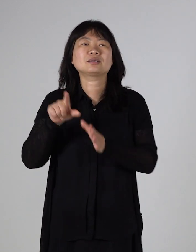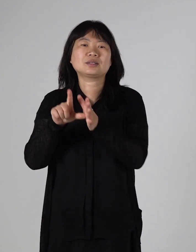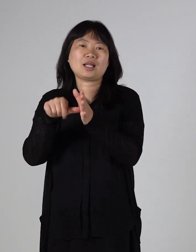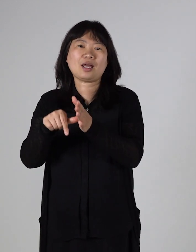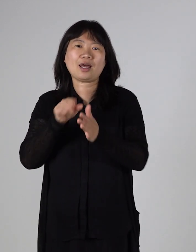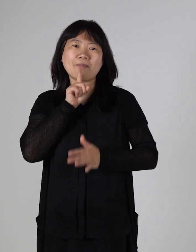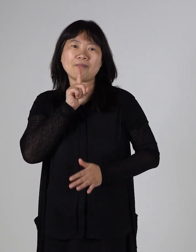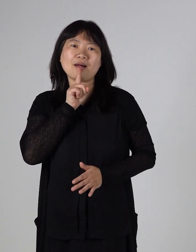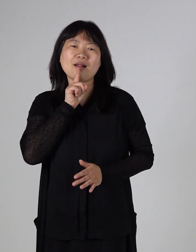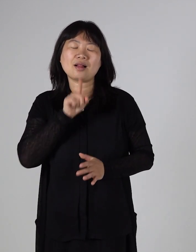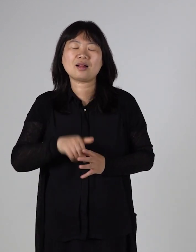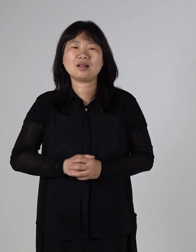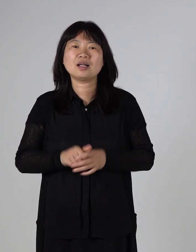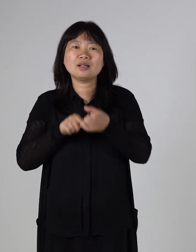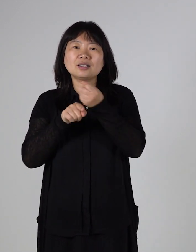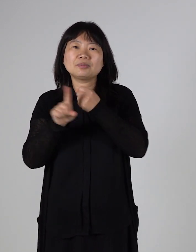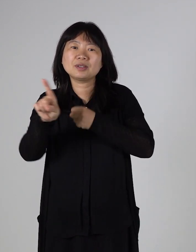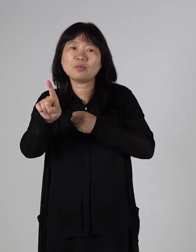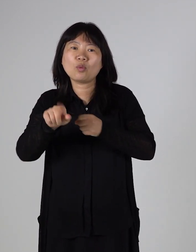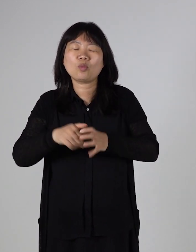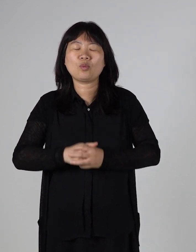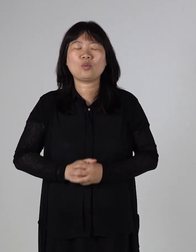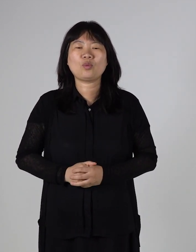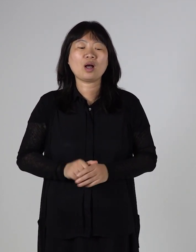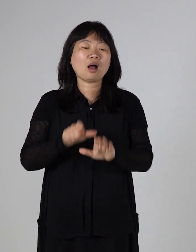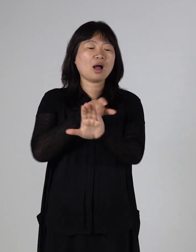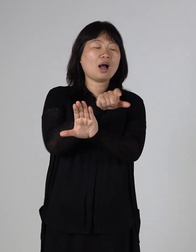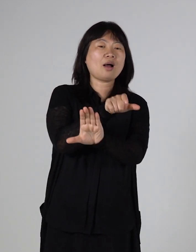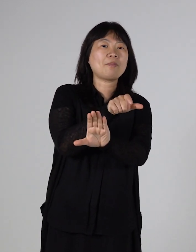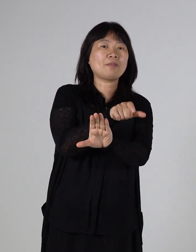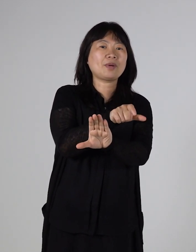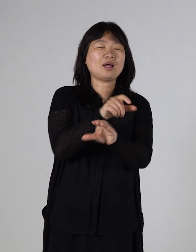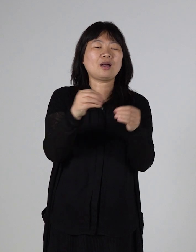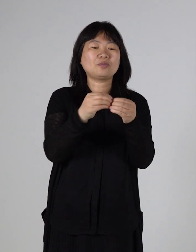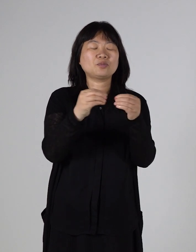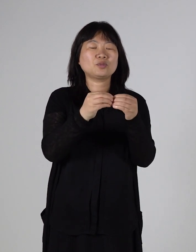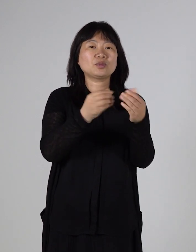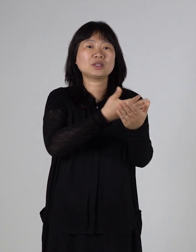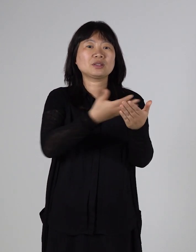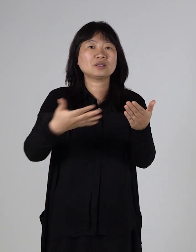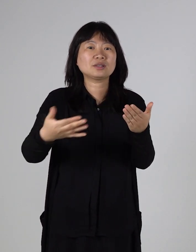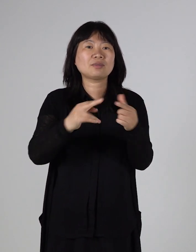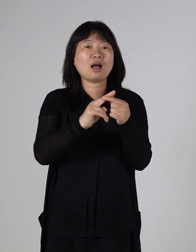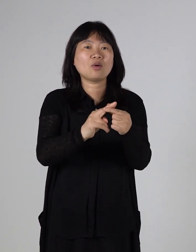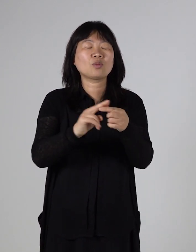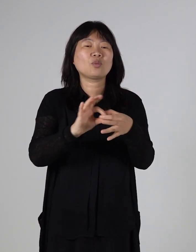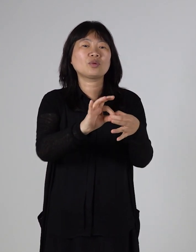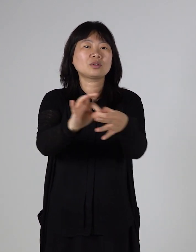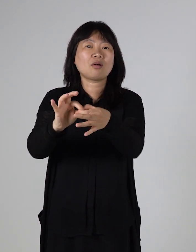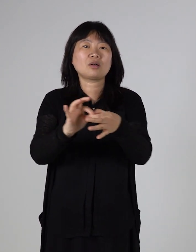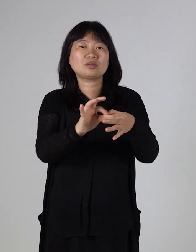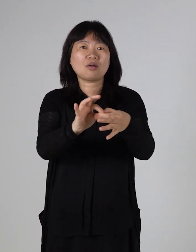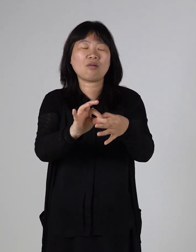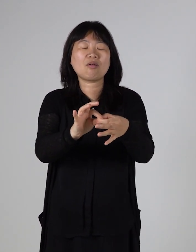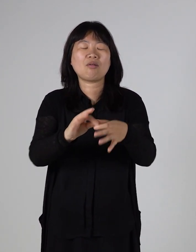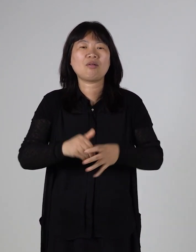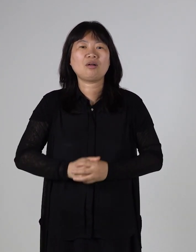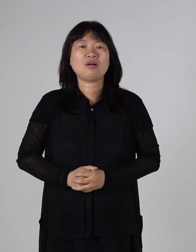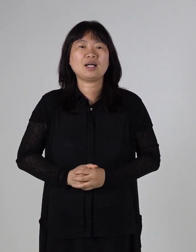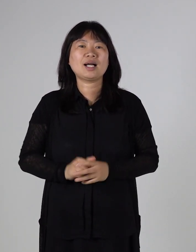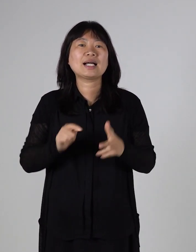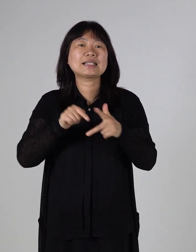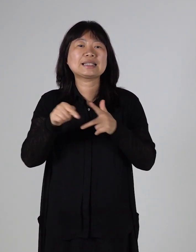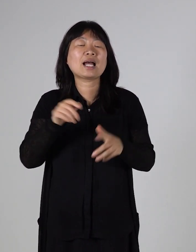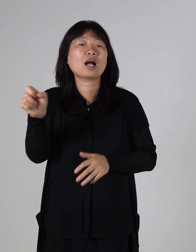그때라는 말이 갖는 의미가 앞에 어떤 문맥과 연결을 지을 수밖에 없는